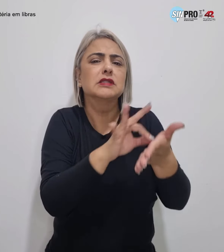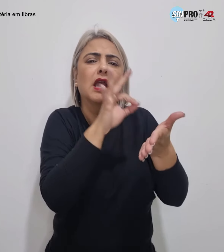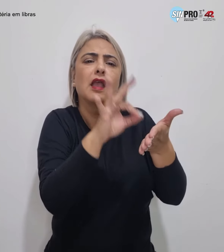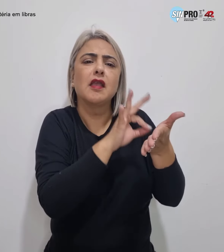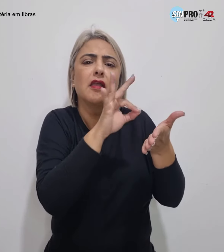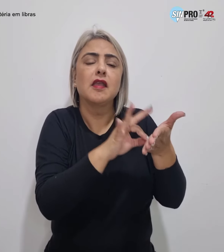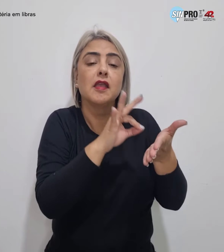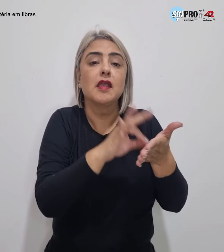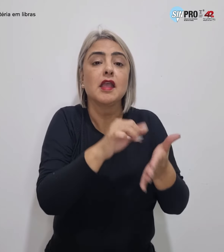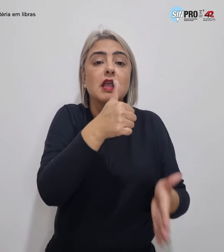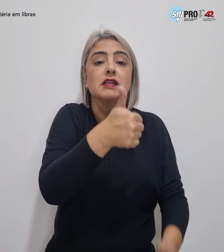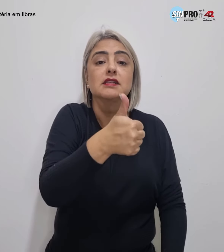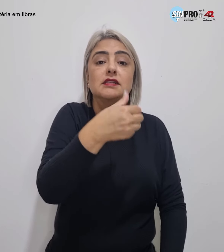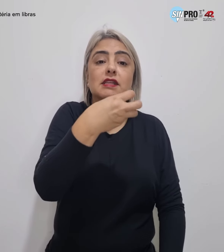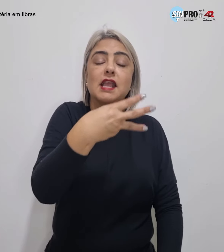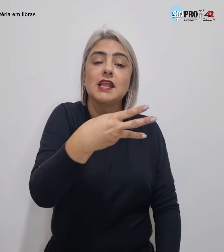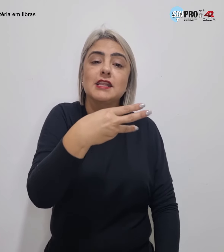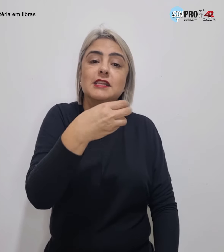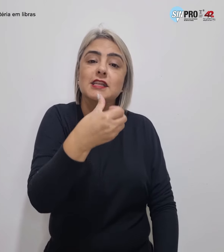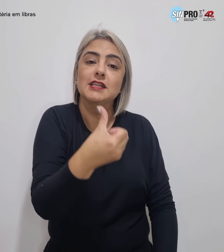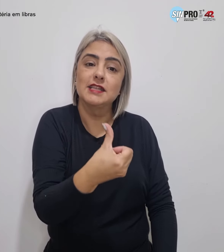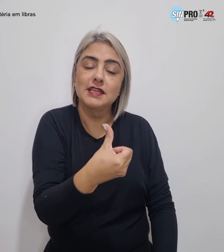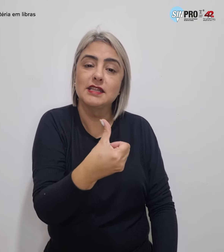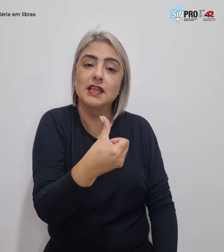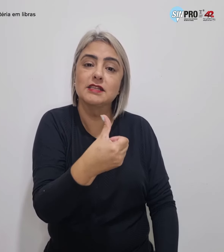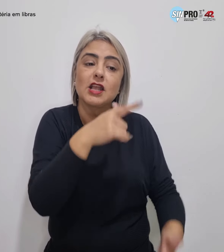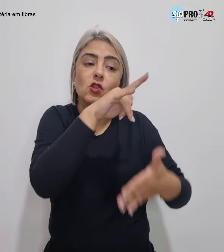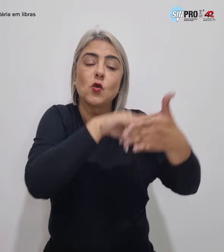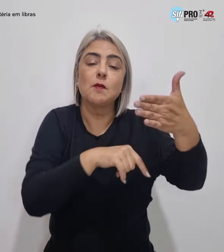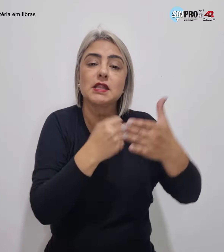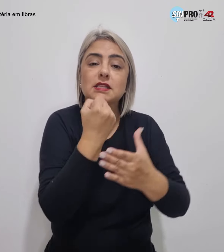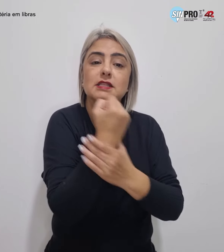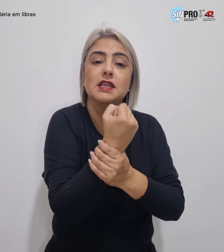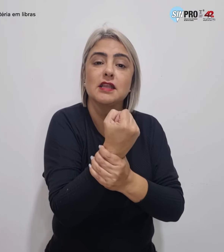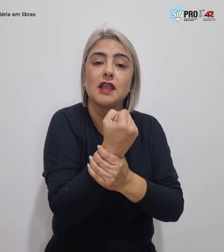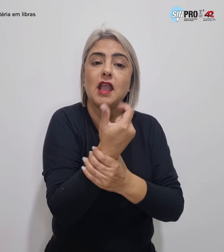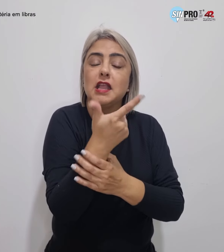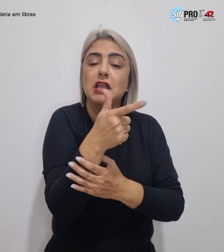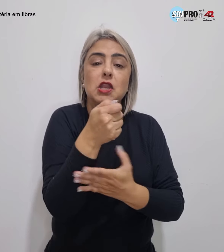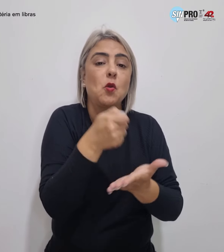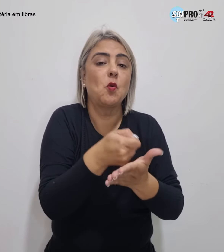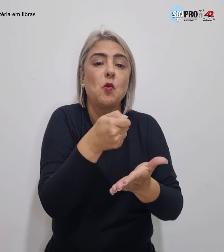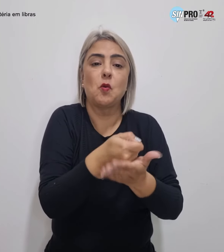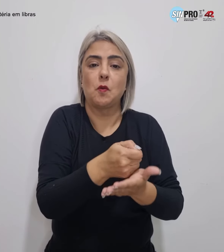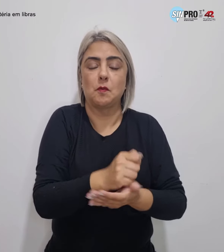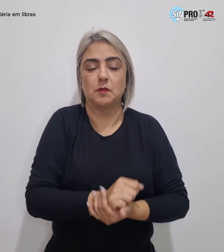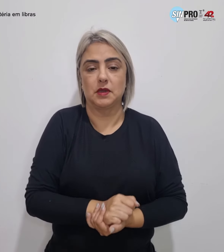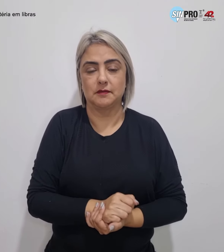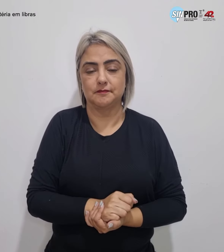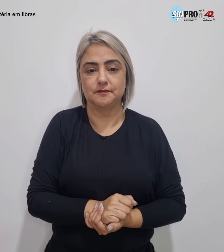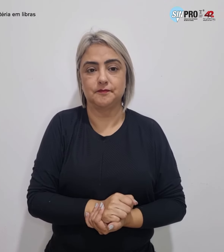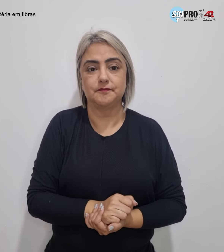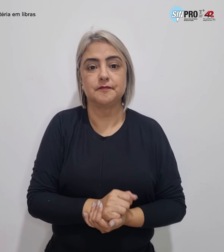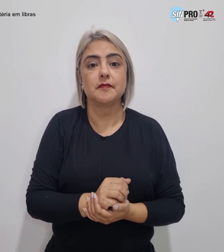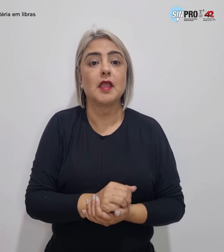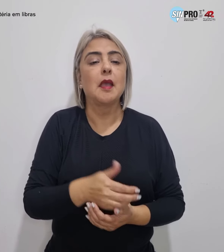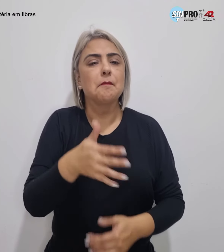de 136 medidas protetivas descumpridas por mês ou seja pelo menos